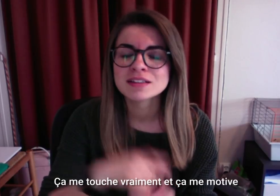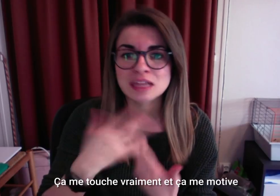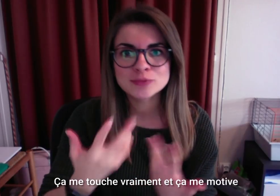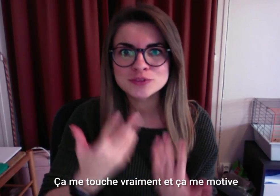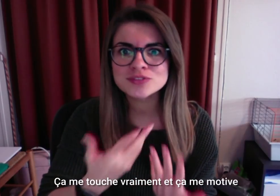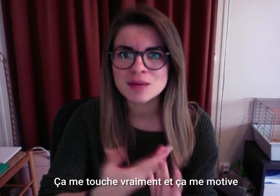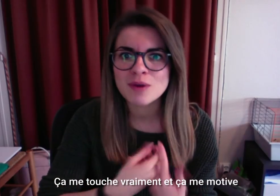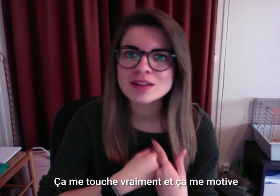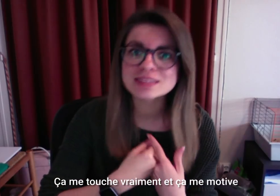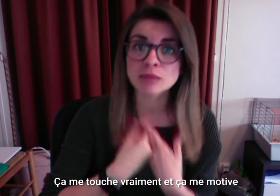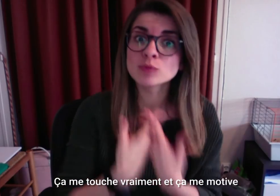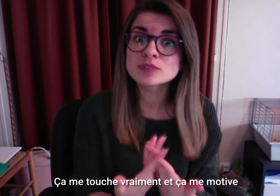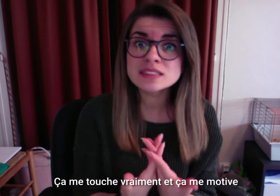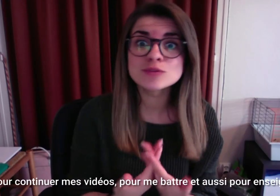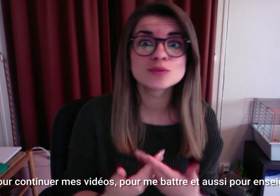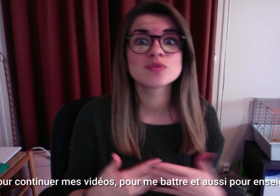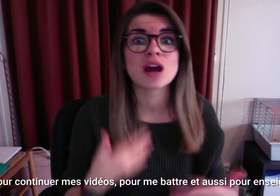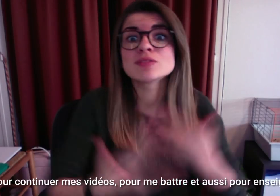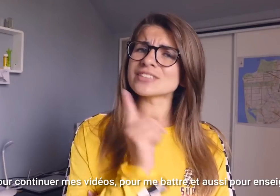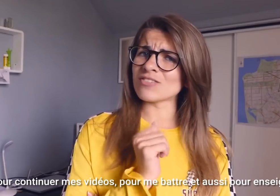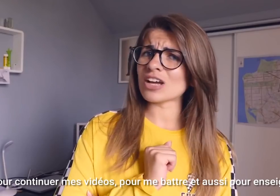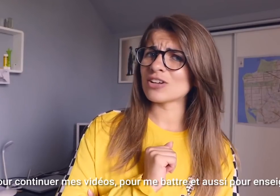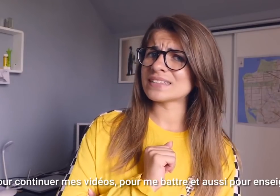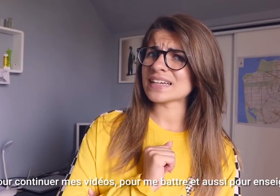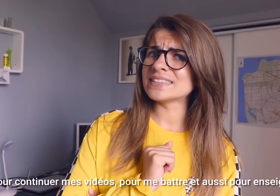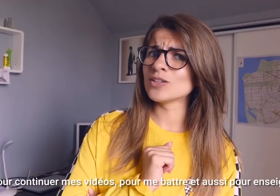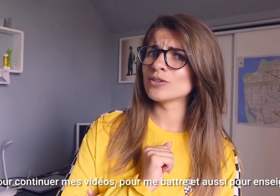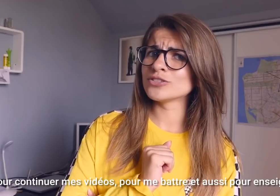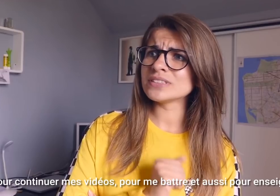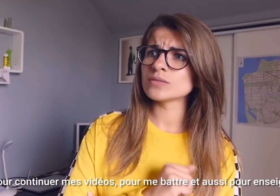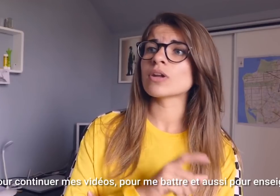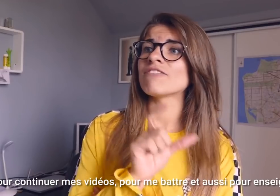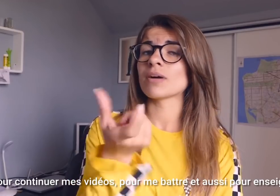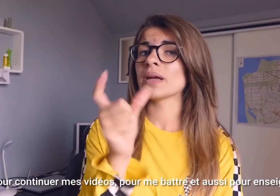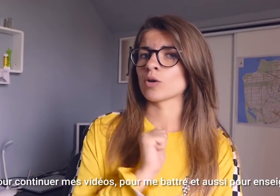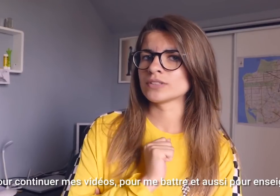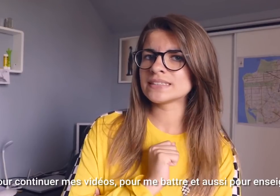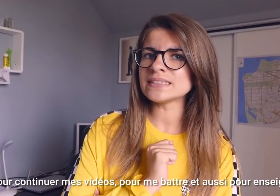ça me motive vraiment, et ça me motive de pouvoir continuer mes vidéos, de me battre, aussi d'enseigner.